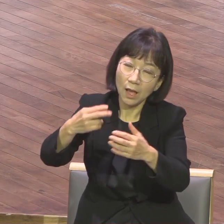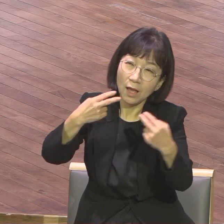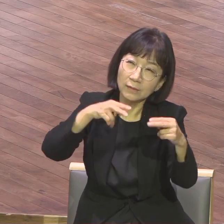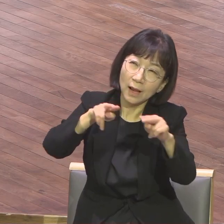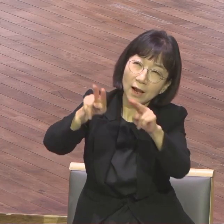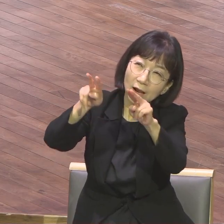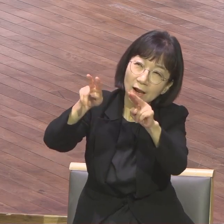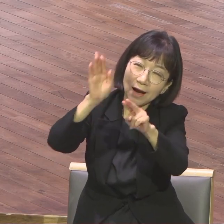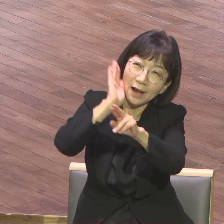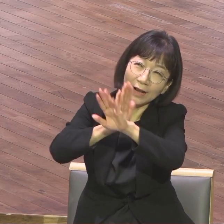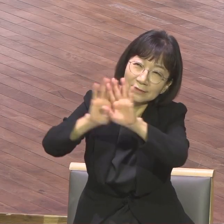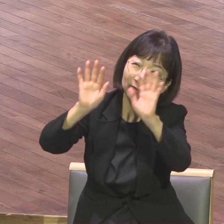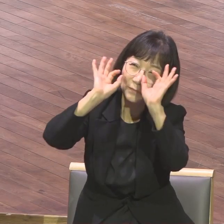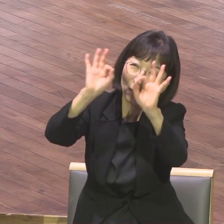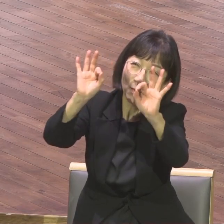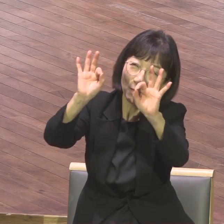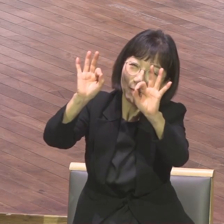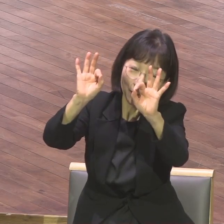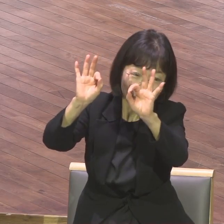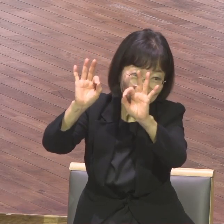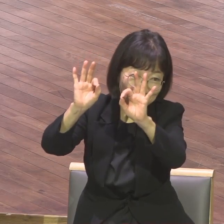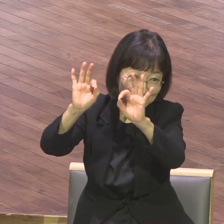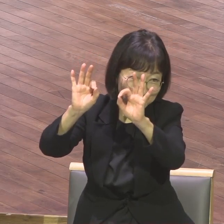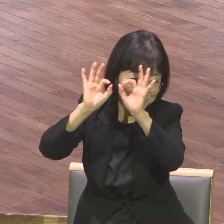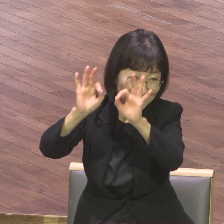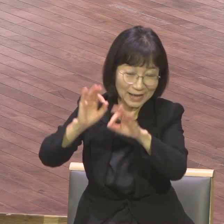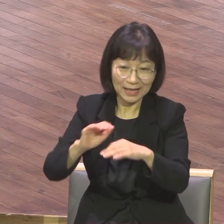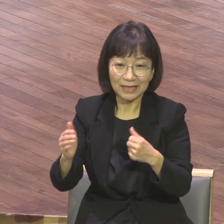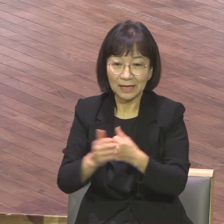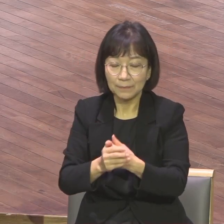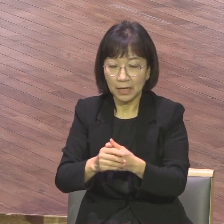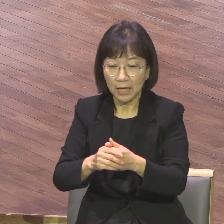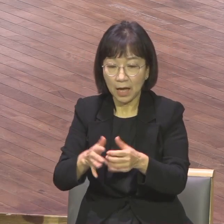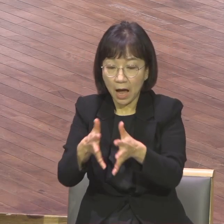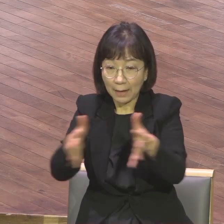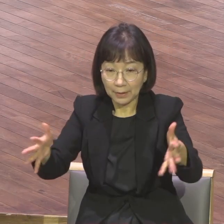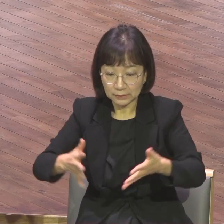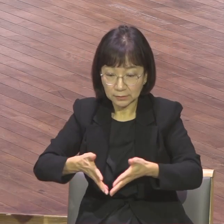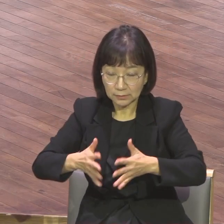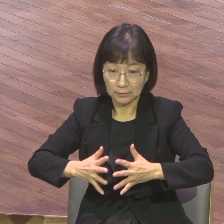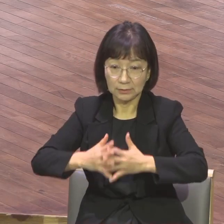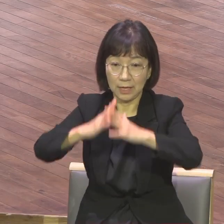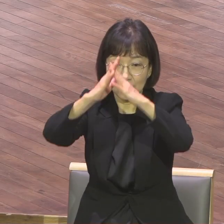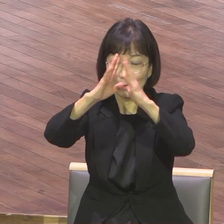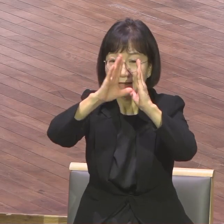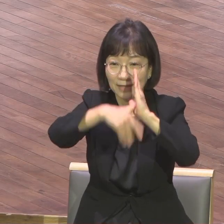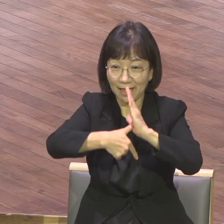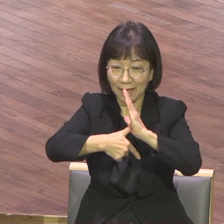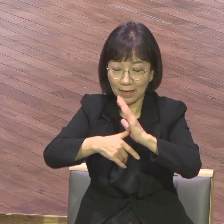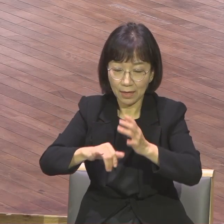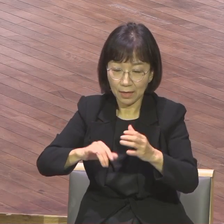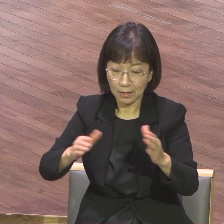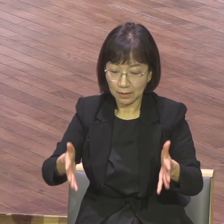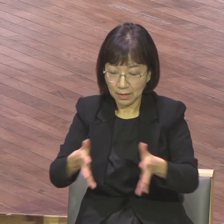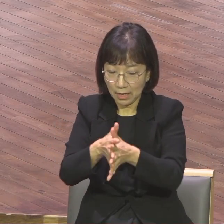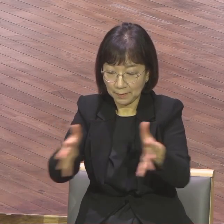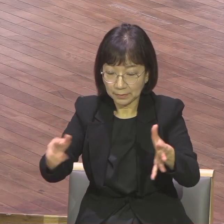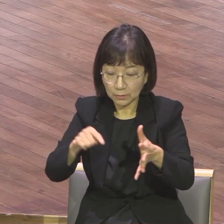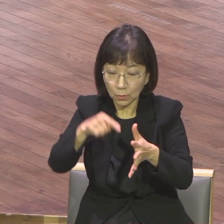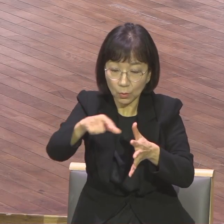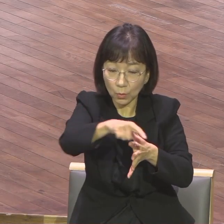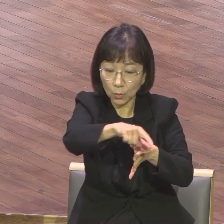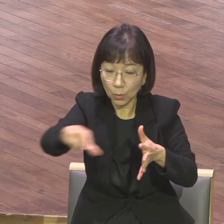광야의 생활을 기념하기 위해서 그래서 건축법에 테라스는 하늘을 보여야 한다. 그래서